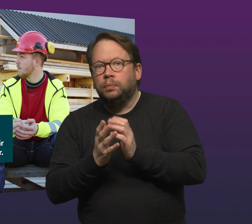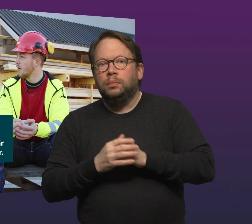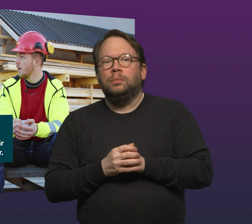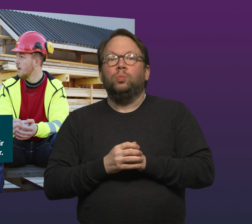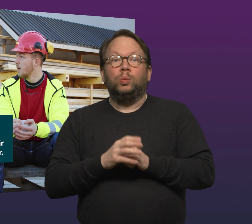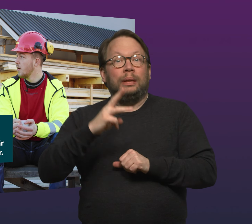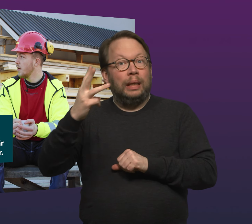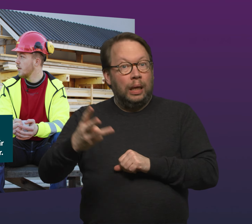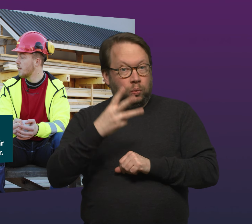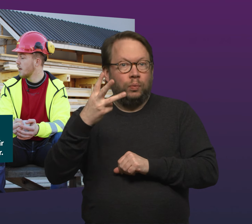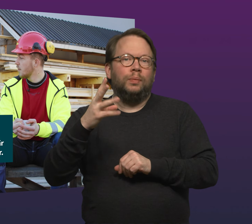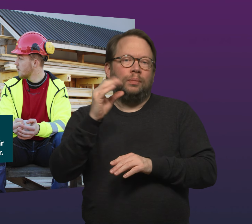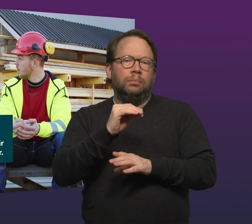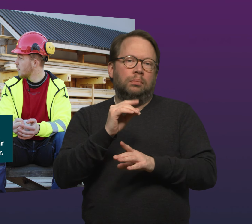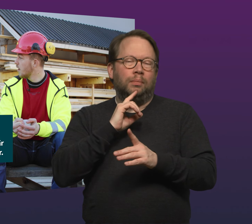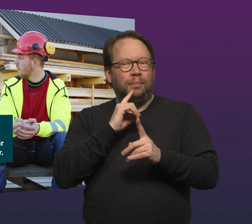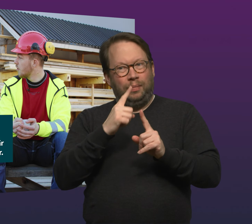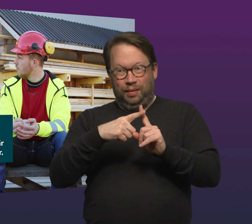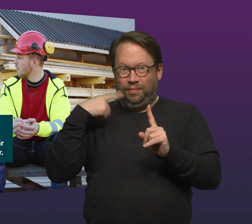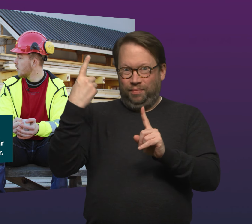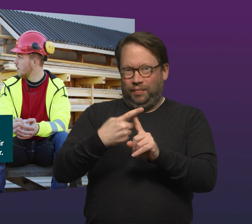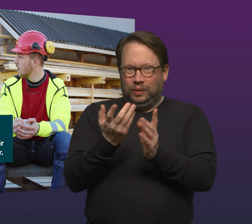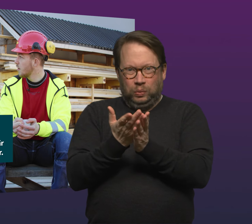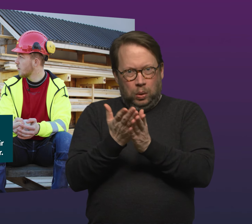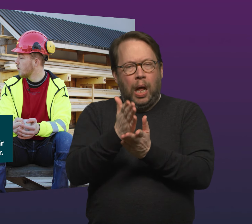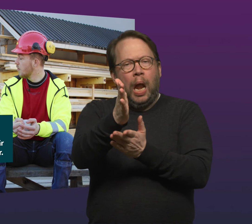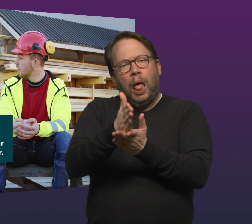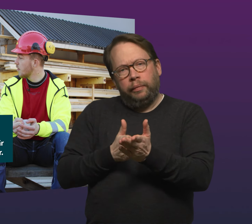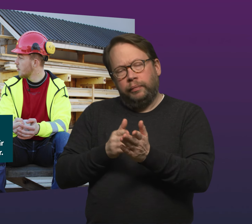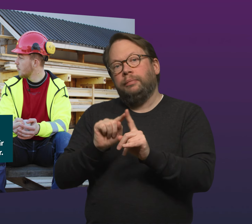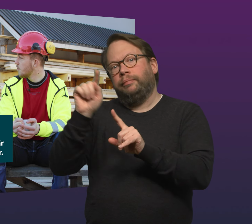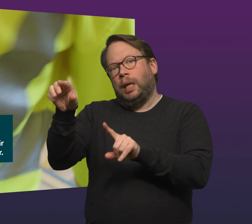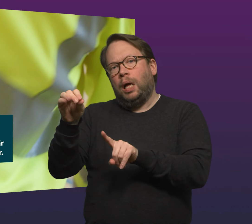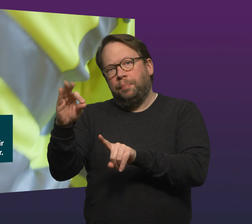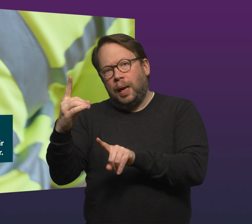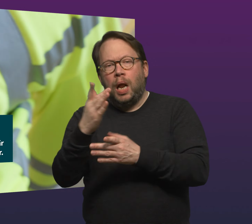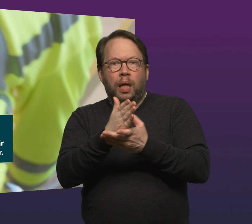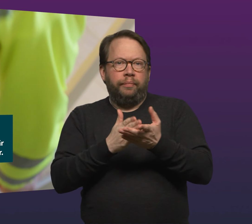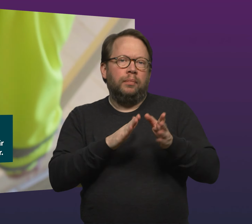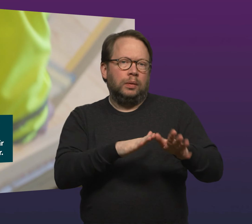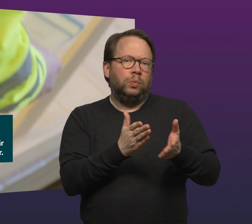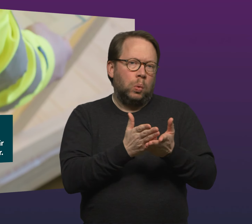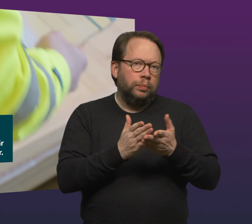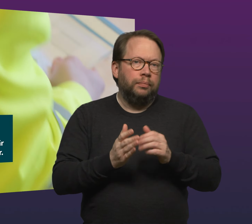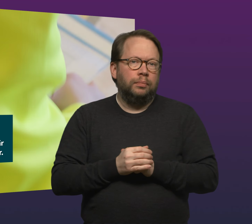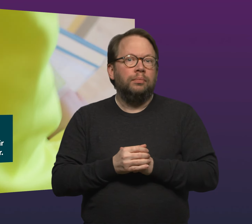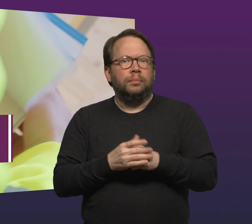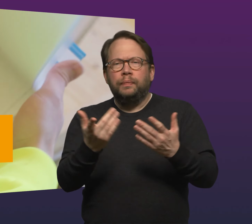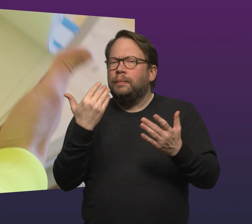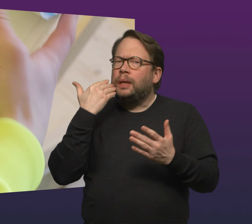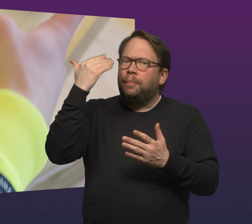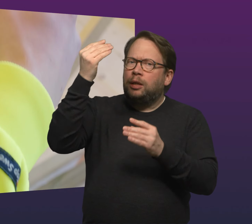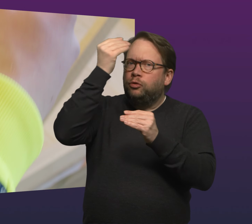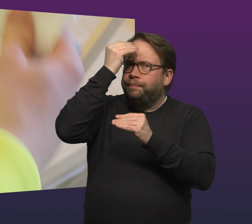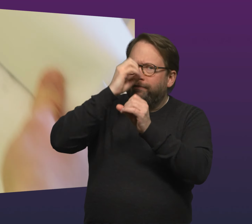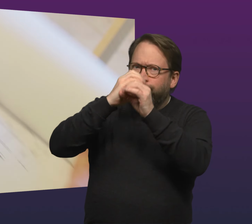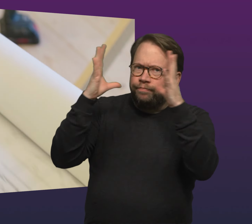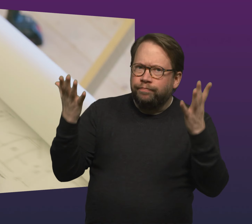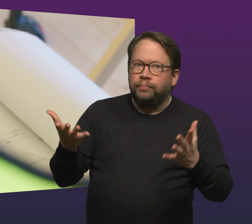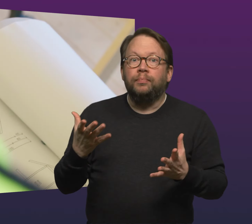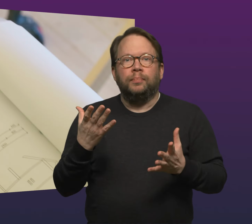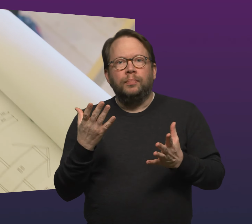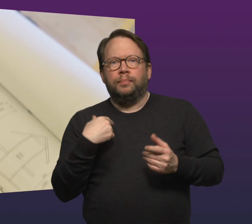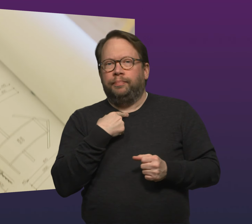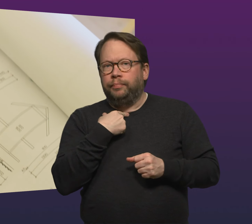i trean så är man ute halva av skolåret så är man ute på APL. Men vad har du för framtidsdrömmar?